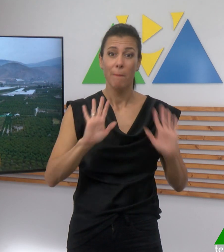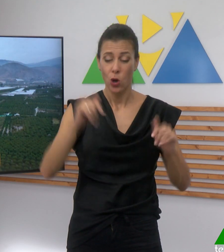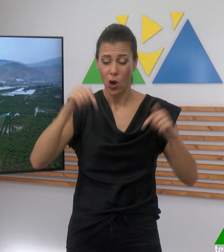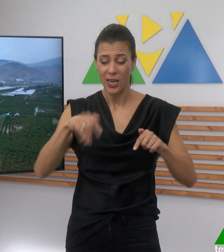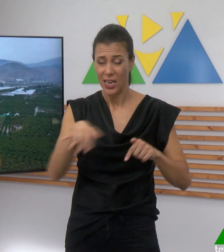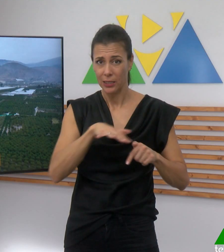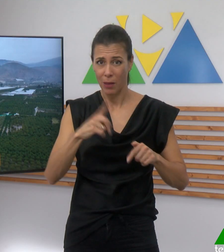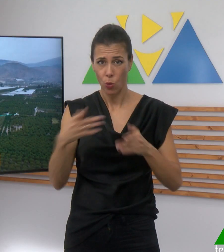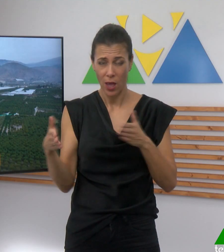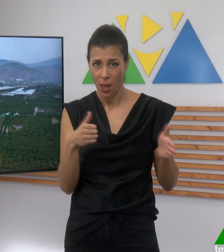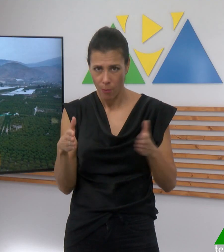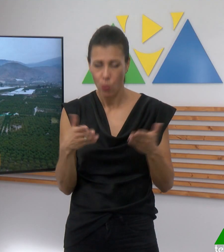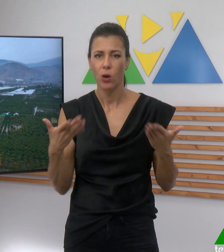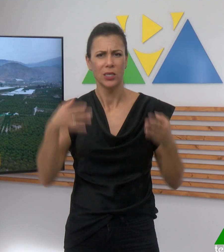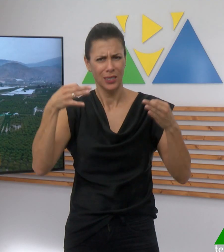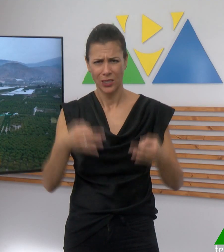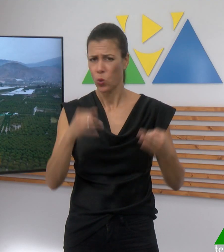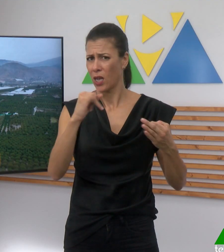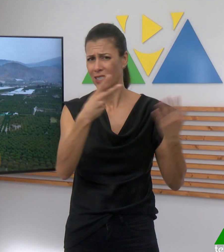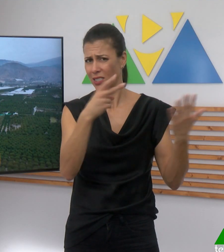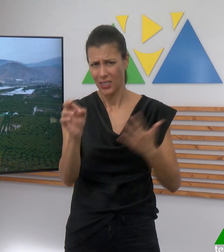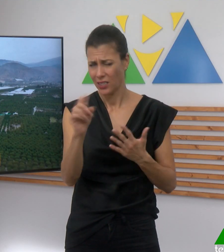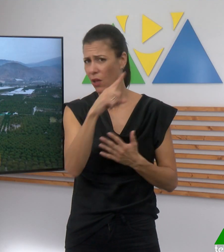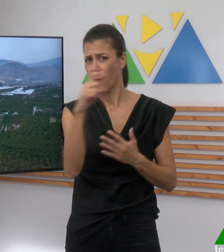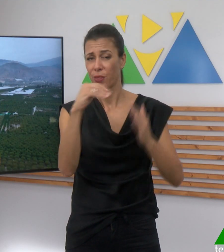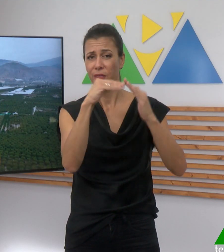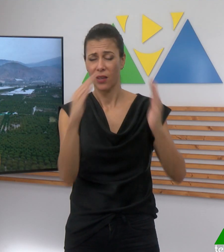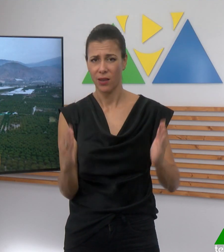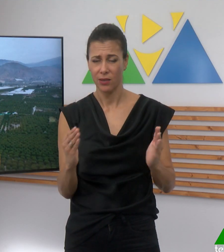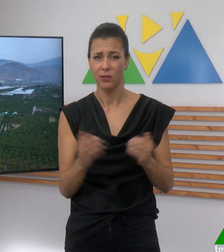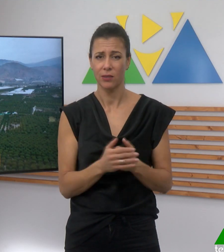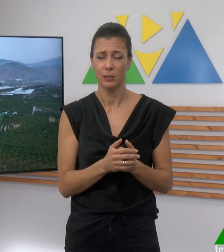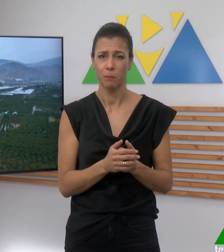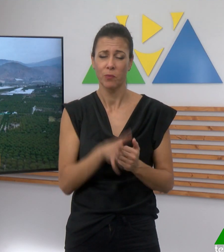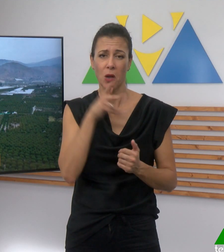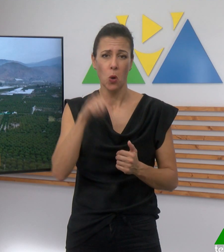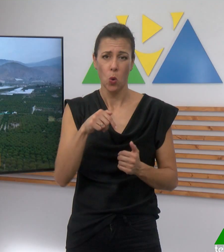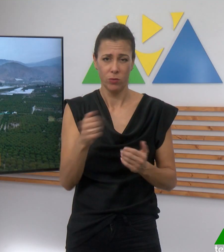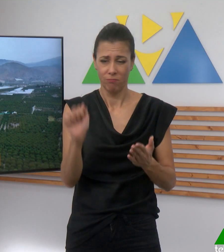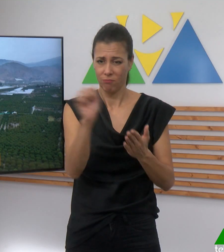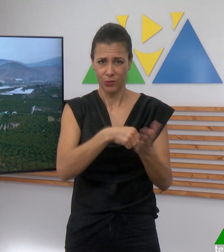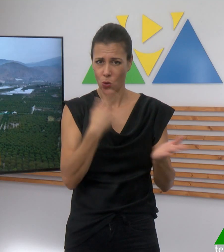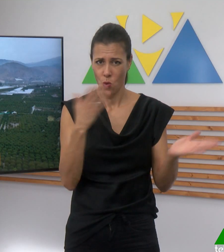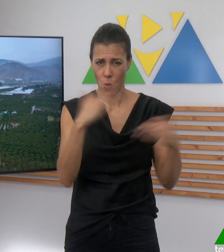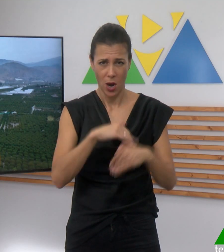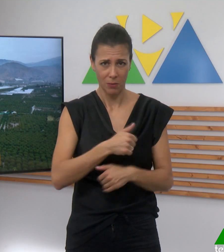época determinada llegó haber 70 100 casas hoy no ha quedado nada que una iglesia que se construye